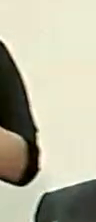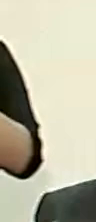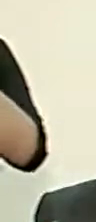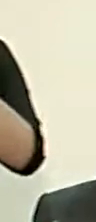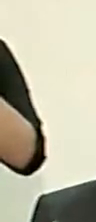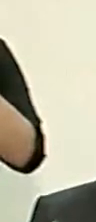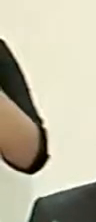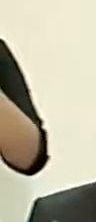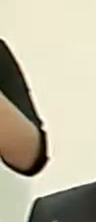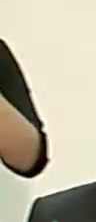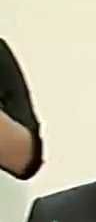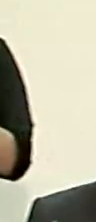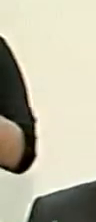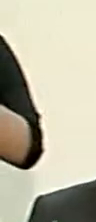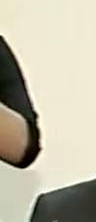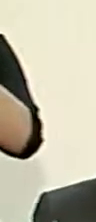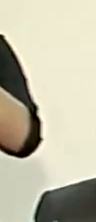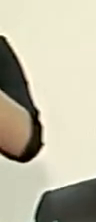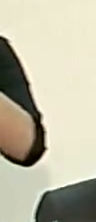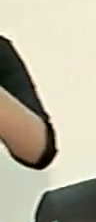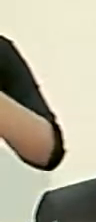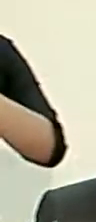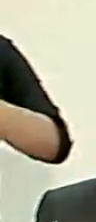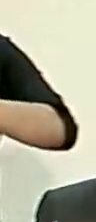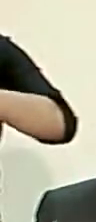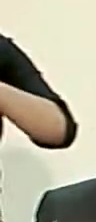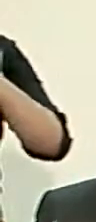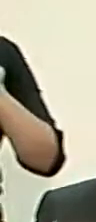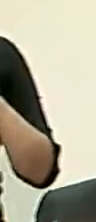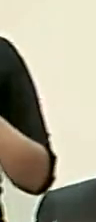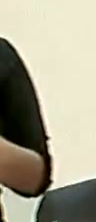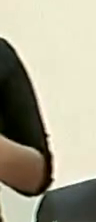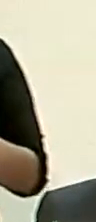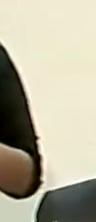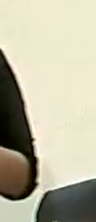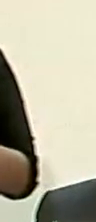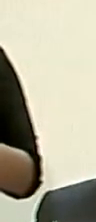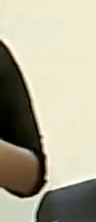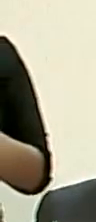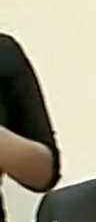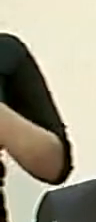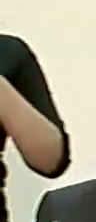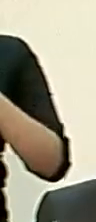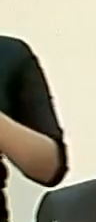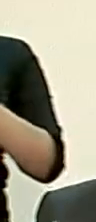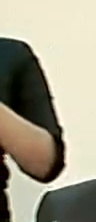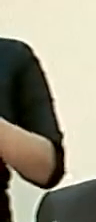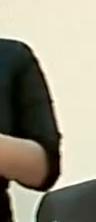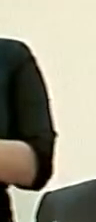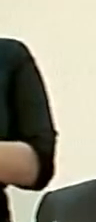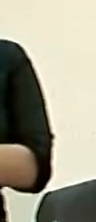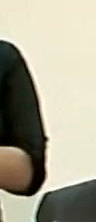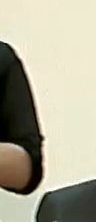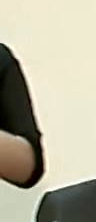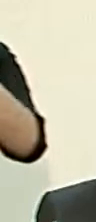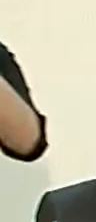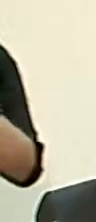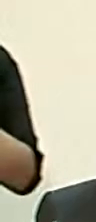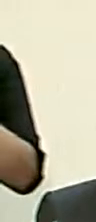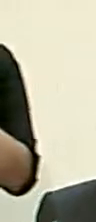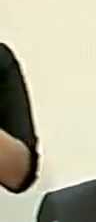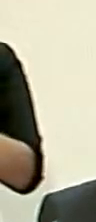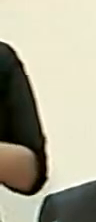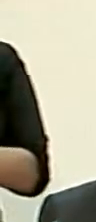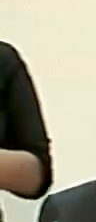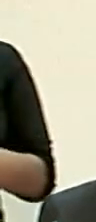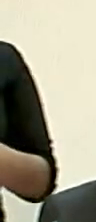una parte más a largo plazo, pero que este, está siendo contemplada en esta decisión del Consejo de